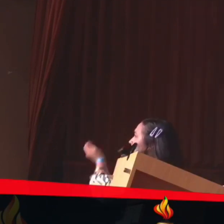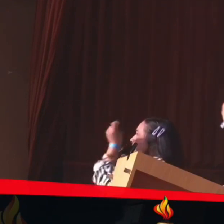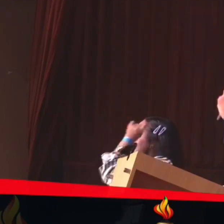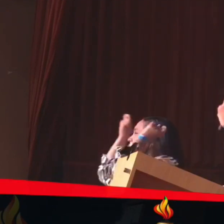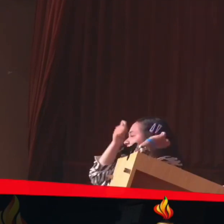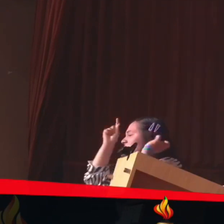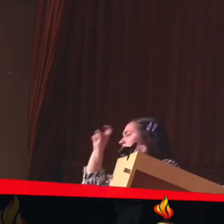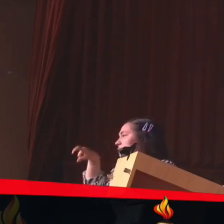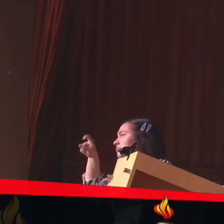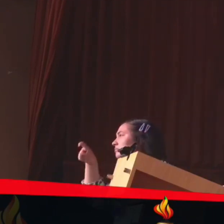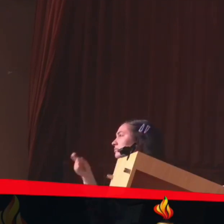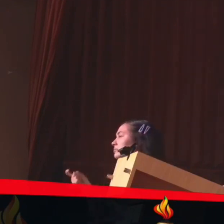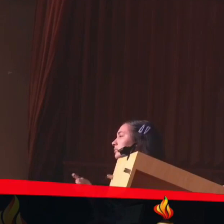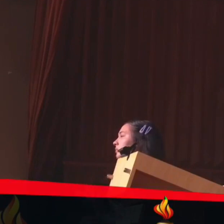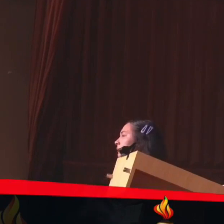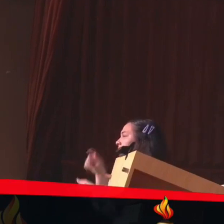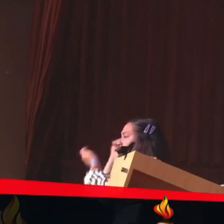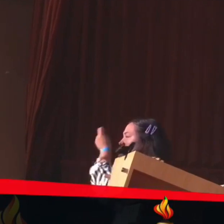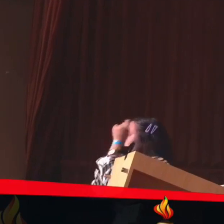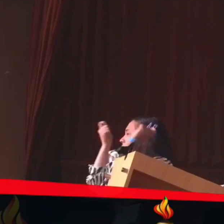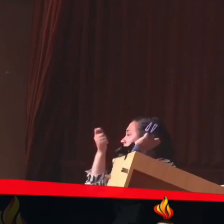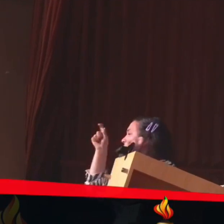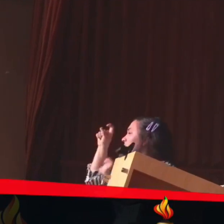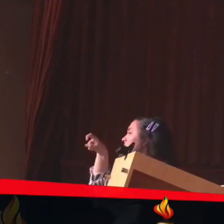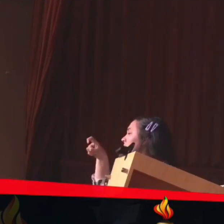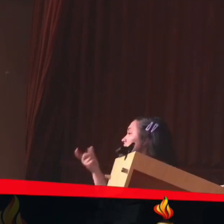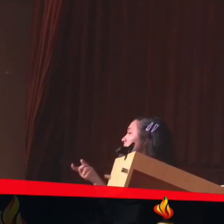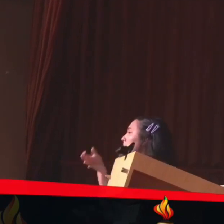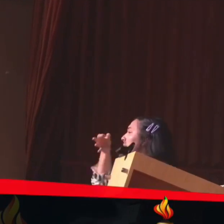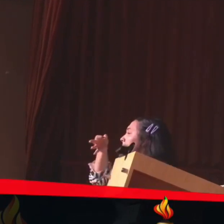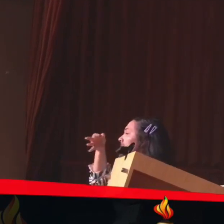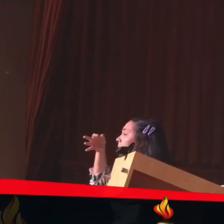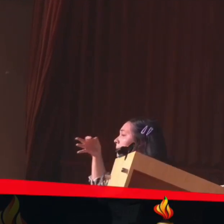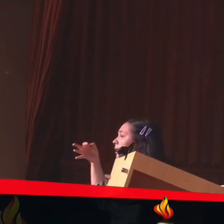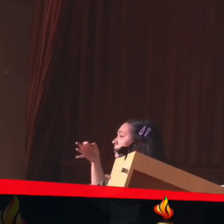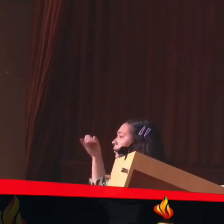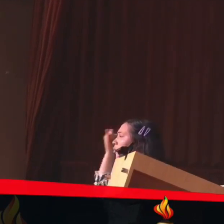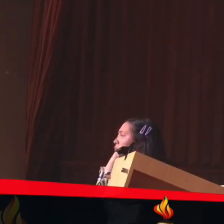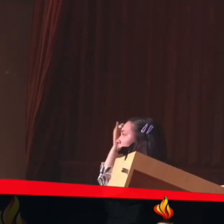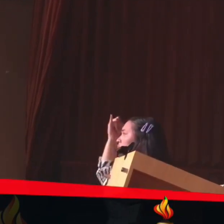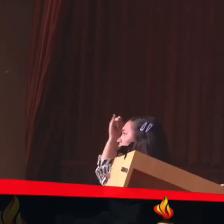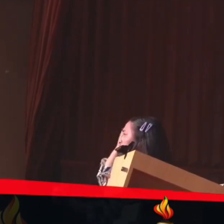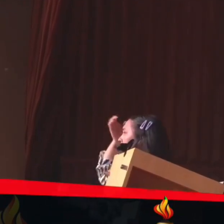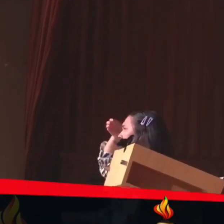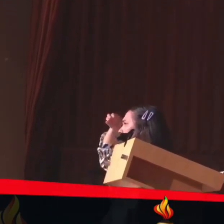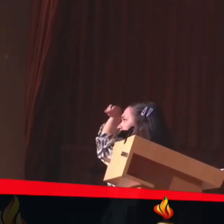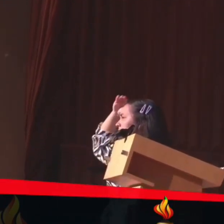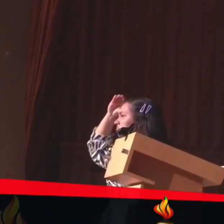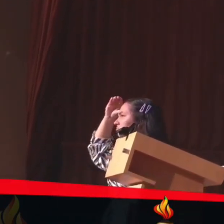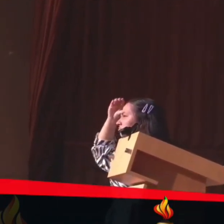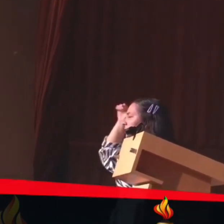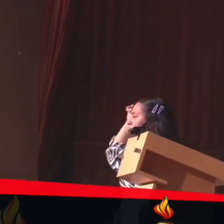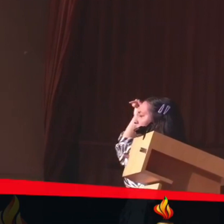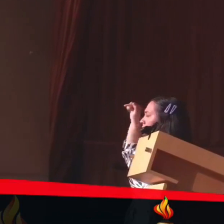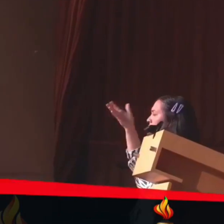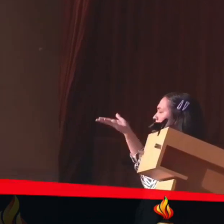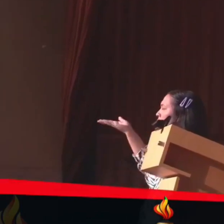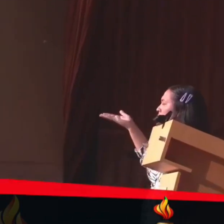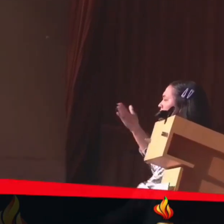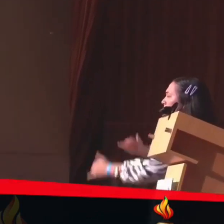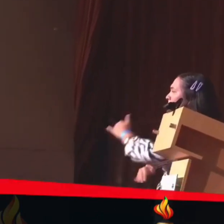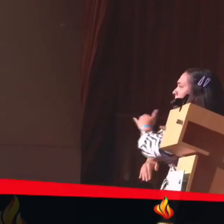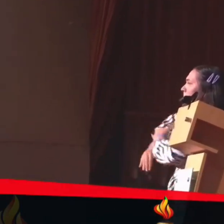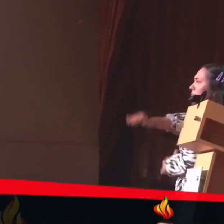Muchas teorías relativas y muchos predicadores de conceptos. Ahora, a mí no me parece. Eso es fanatismo. El evangelio no es